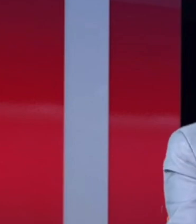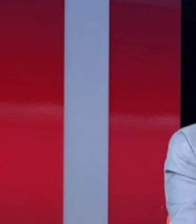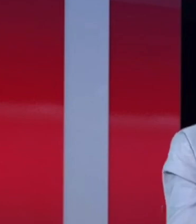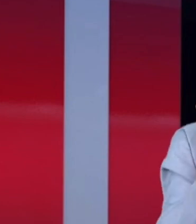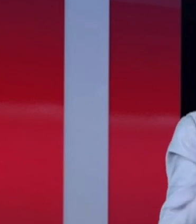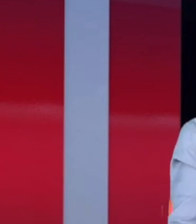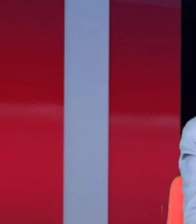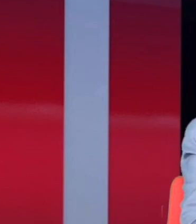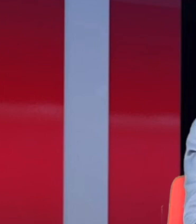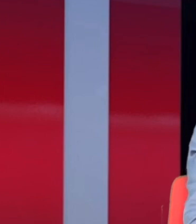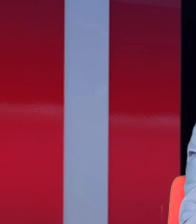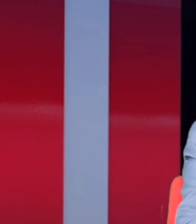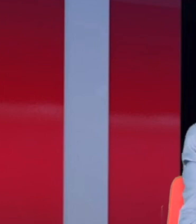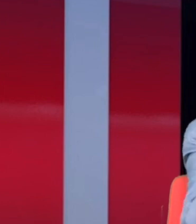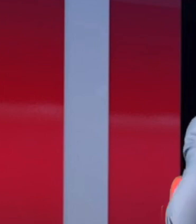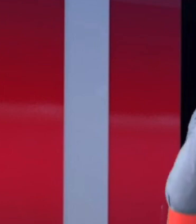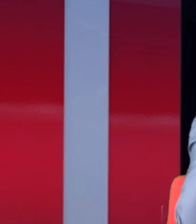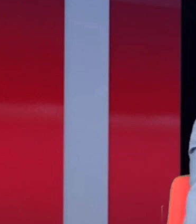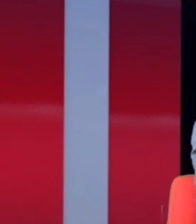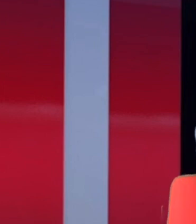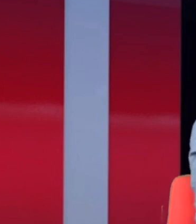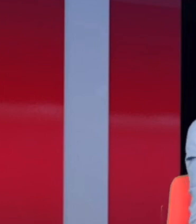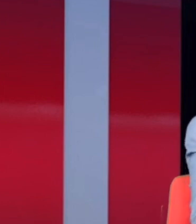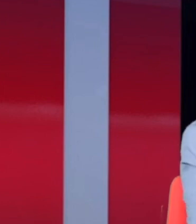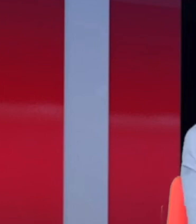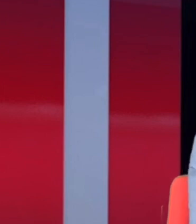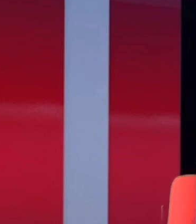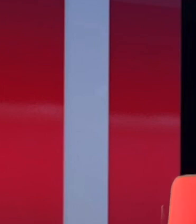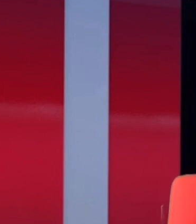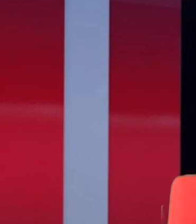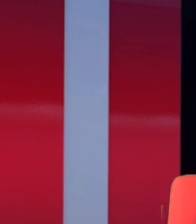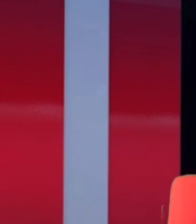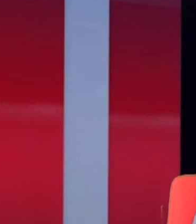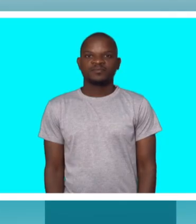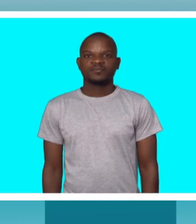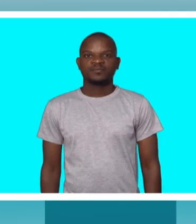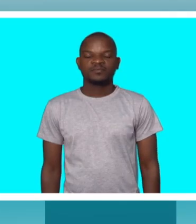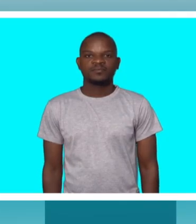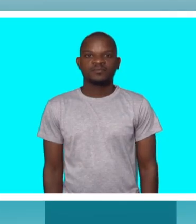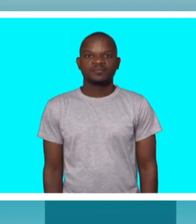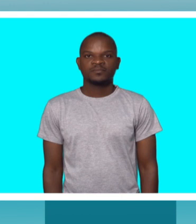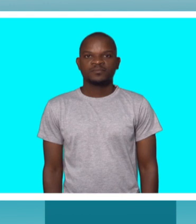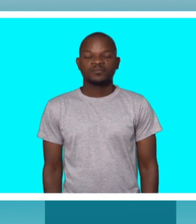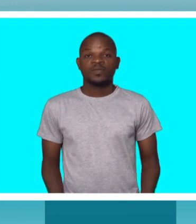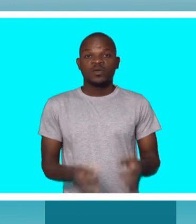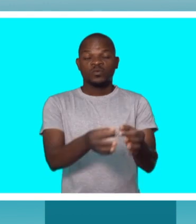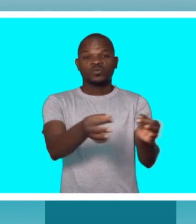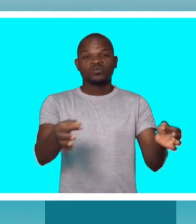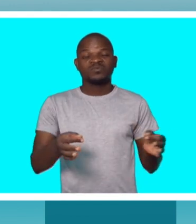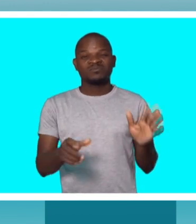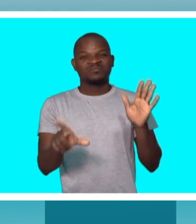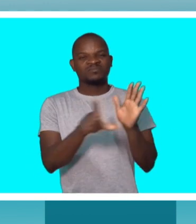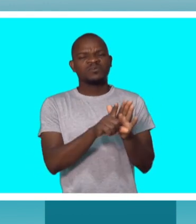Moçambique em termos da aceitação da Convenção dos Direitos das Pessoas. Na sua análise, como é que avalia o nosso país?